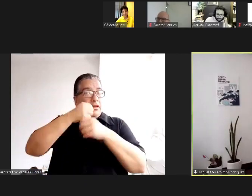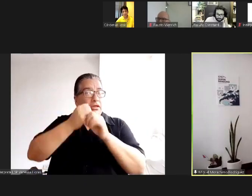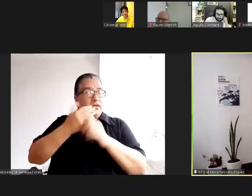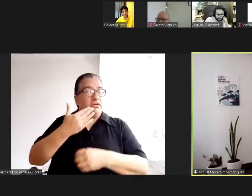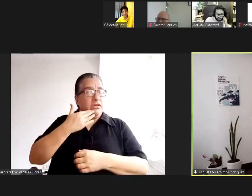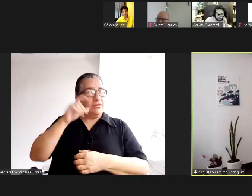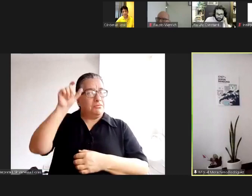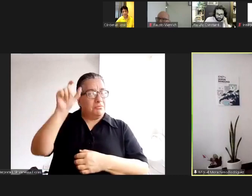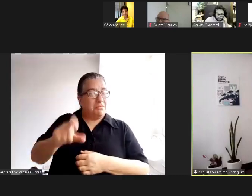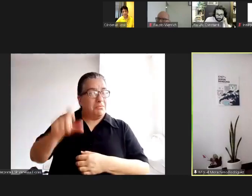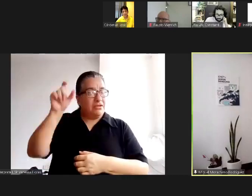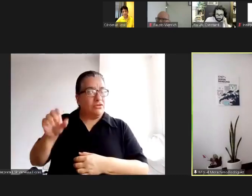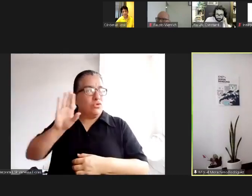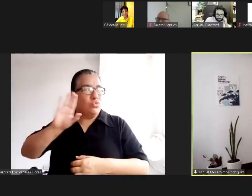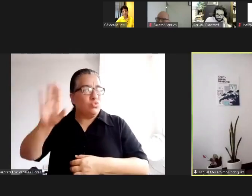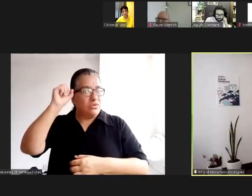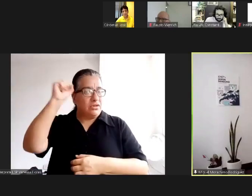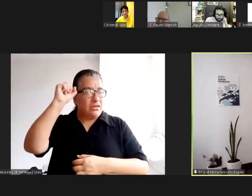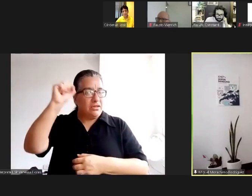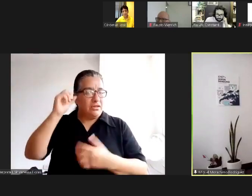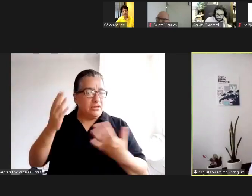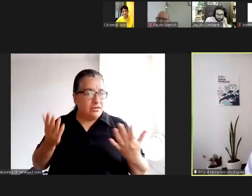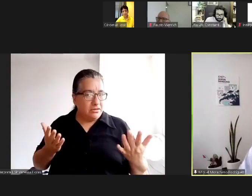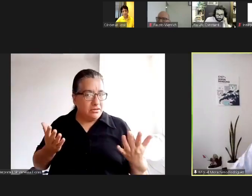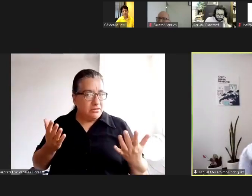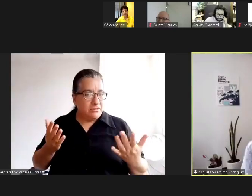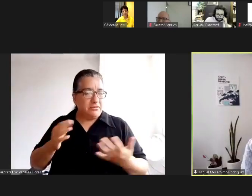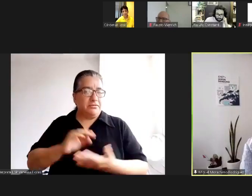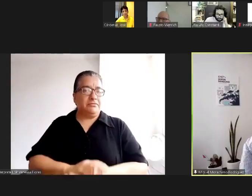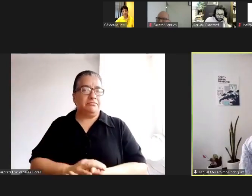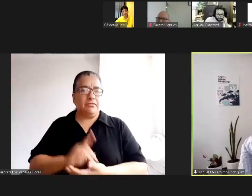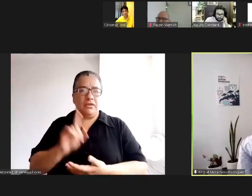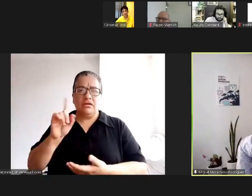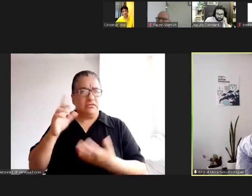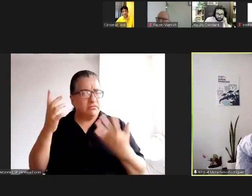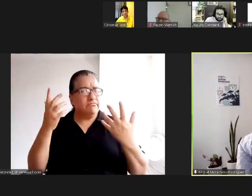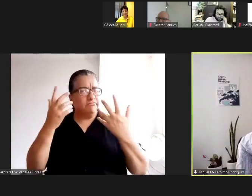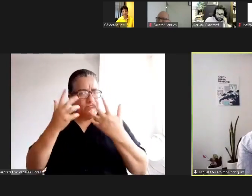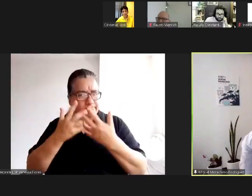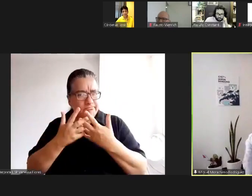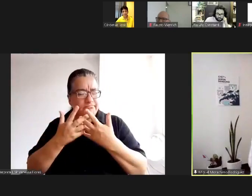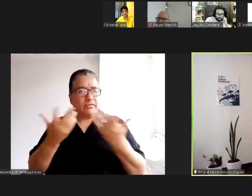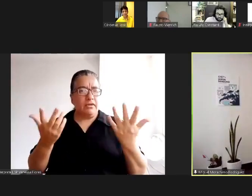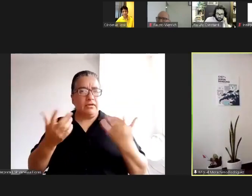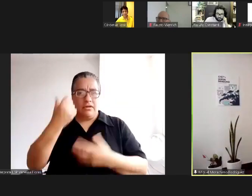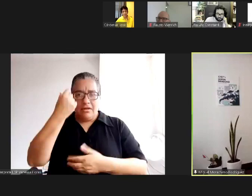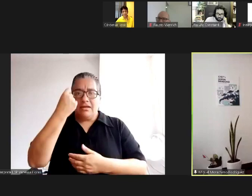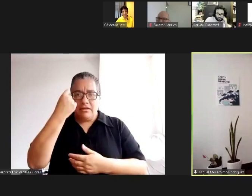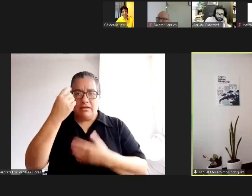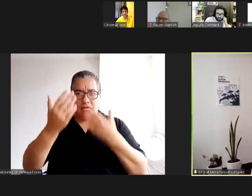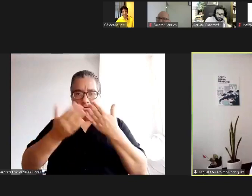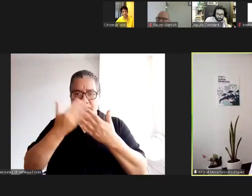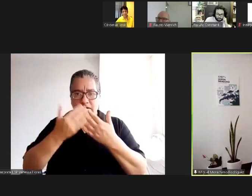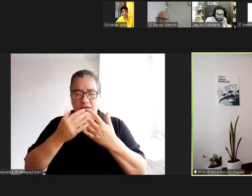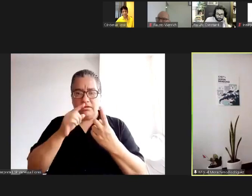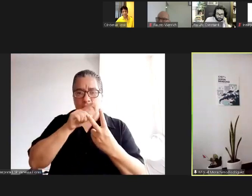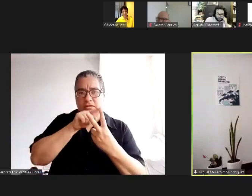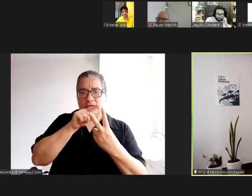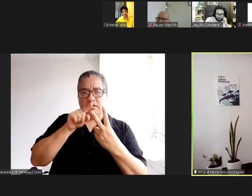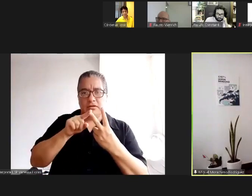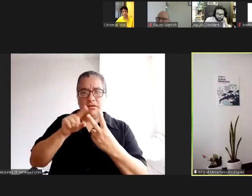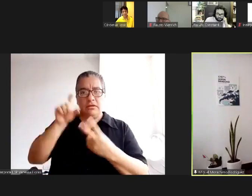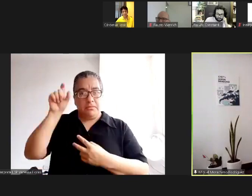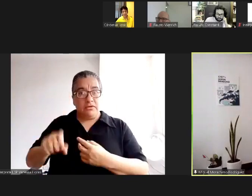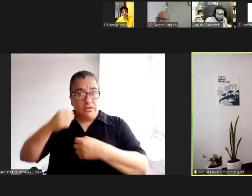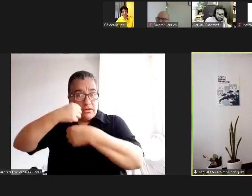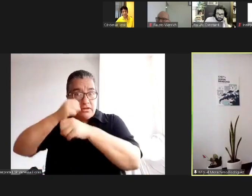y que necesitan acceder a cosas, ¿no? Es una bonita metáfora, yo creo, y es una forma fácil de entender de uno y otro lado cuál es el rol que deberían cumplir